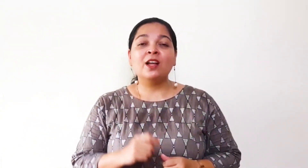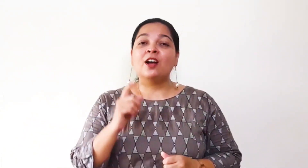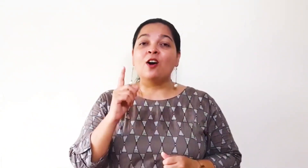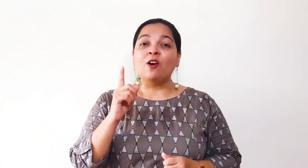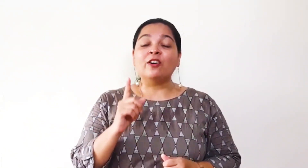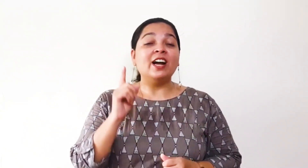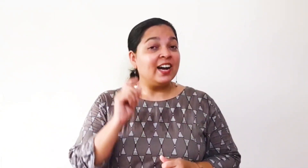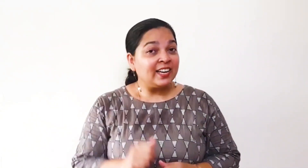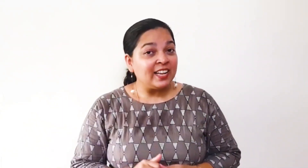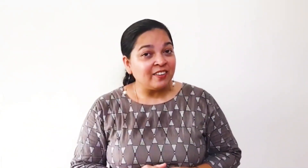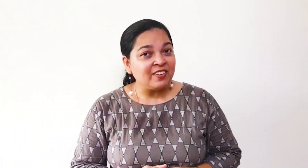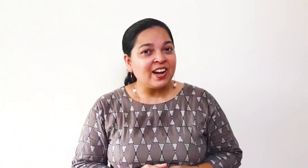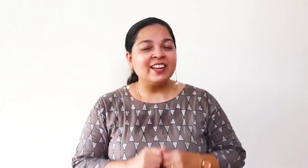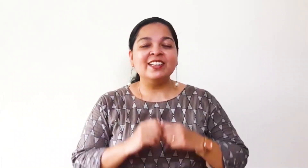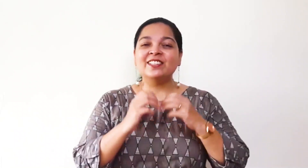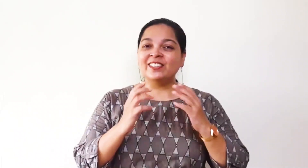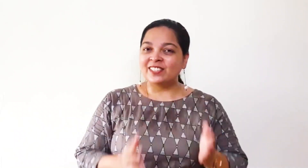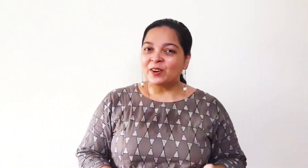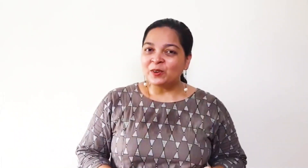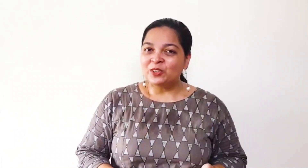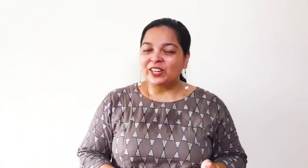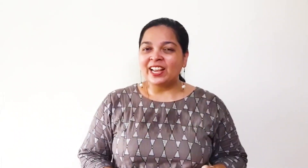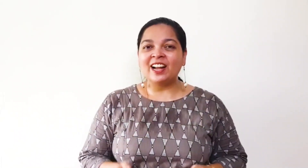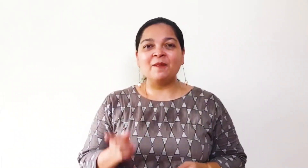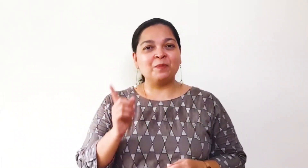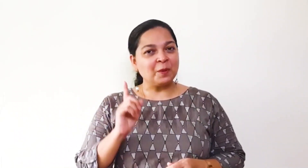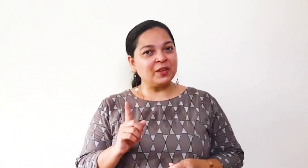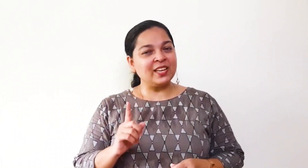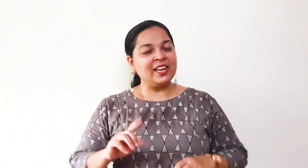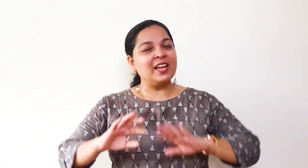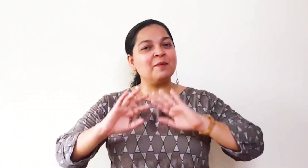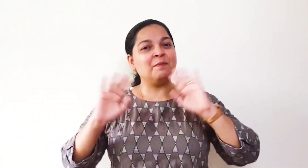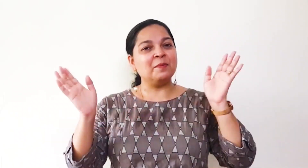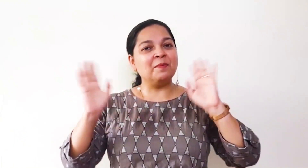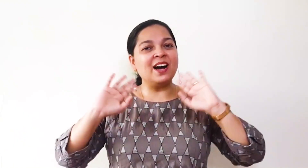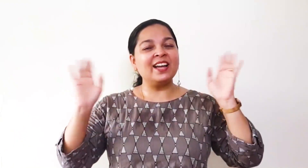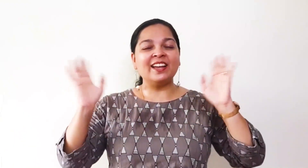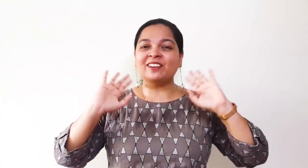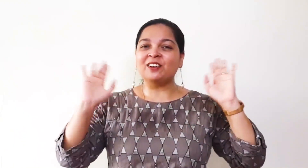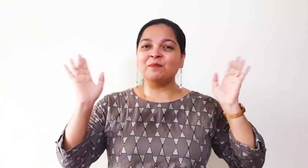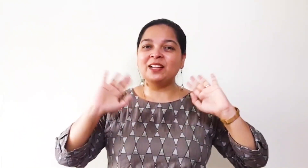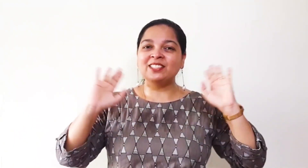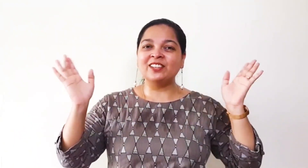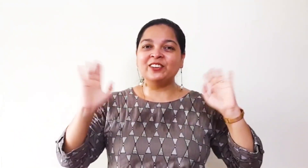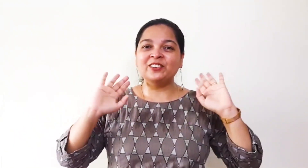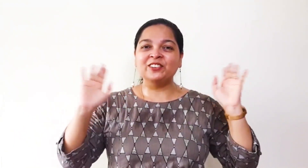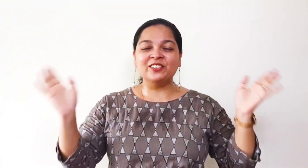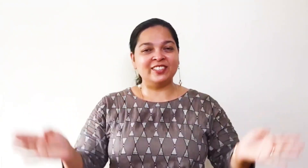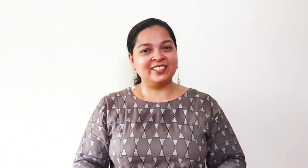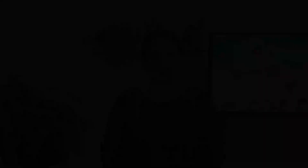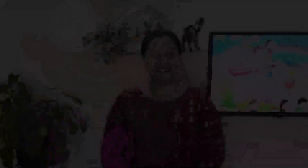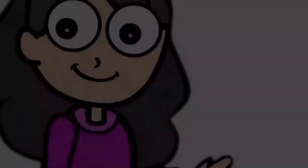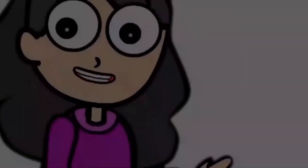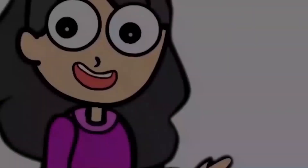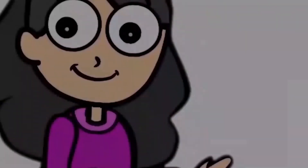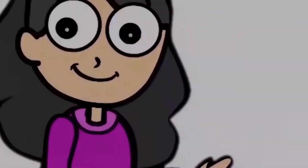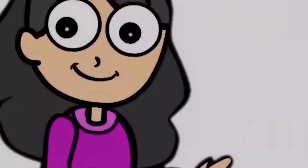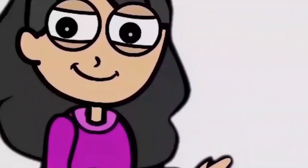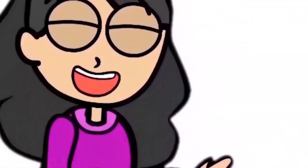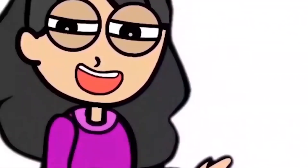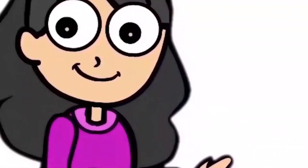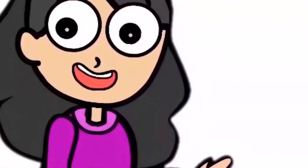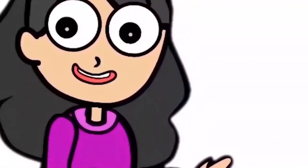लिए, और अगले रविवार जरूर जुड़िएगा। तब तक के लिए बाय एंड गॉड ब्लेस यू।